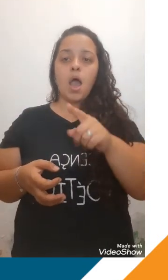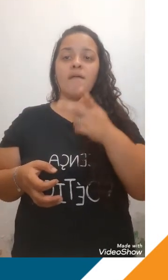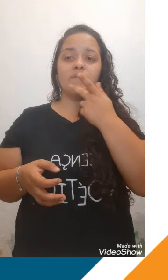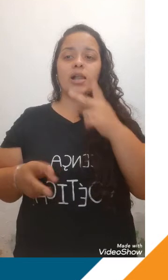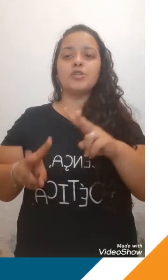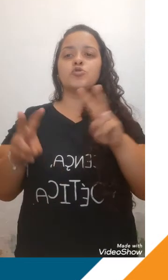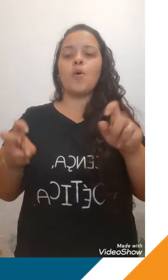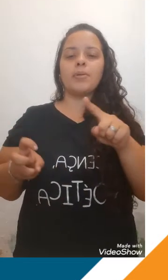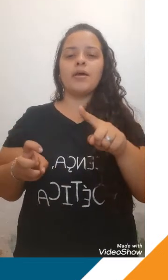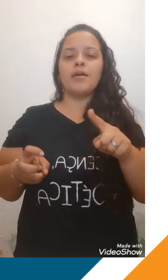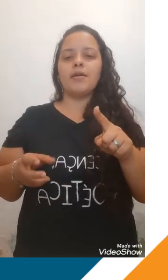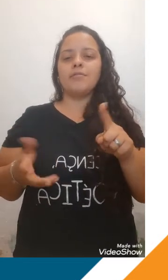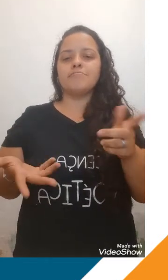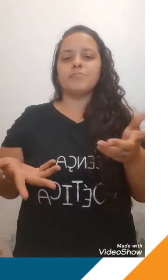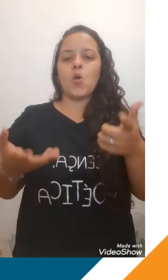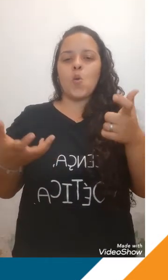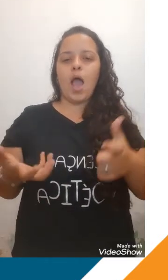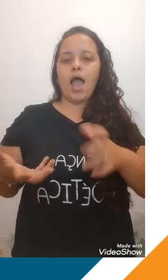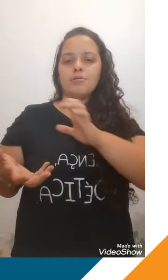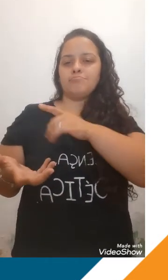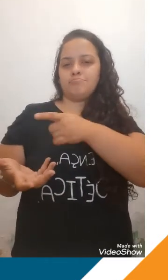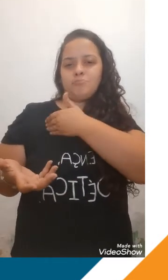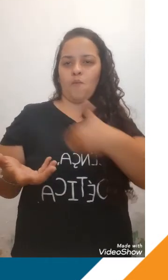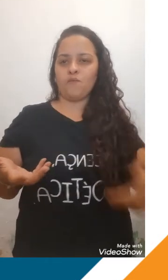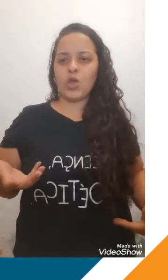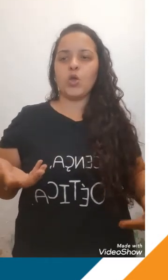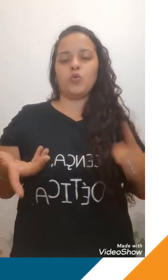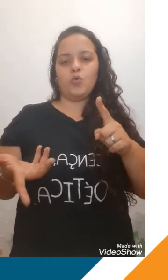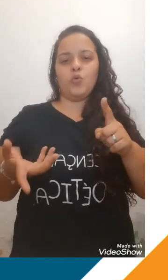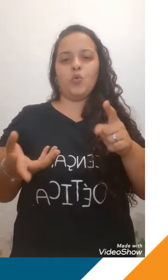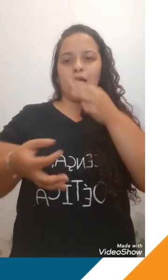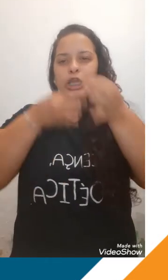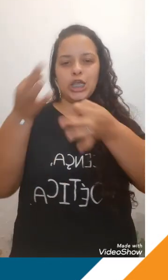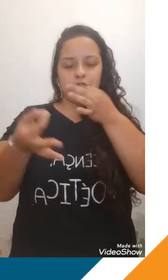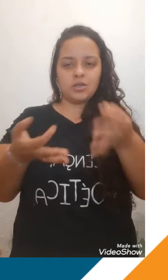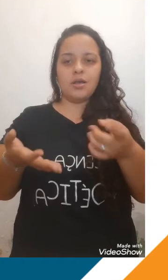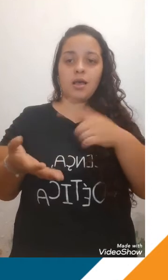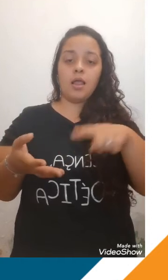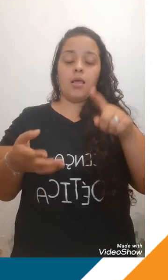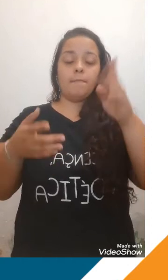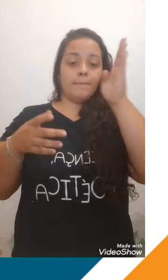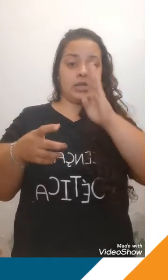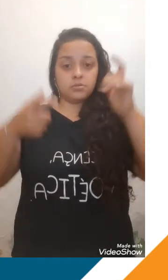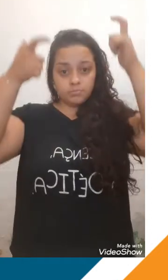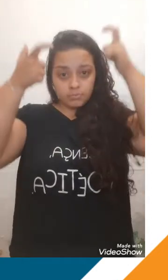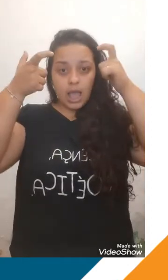administrativa de um Estado que não está posto ainda nesse momento do Brasil Imperial. O Brasil Imperial ele